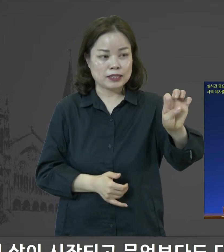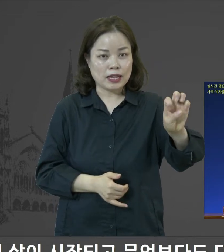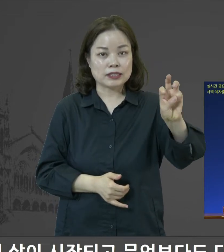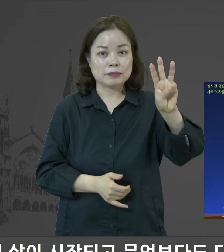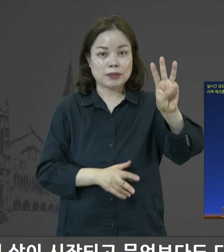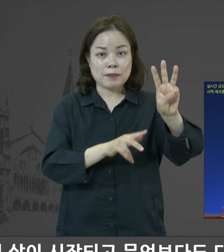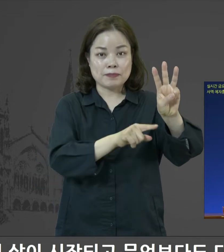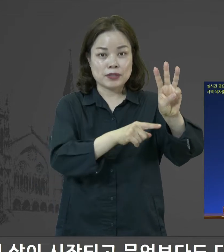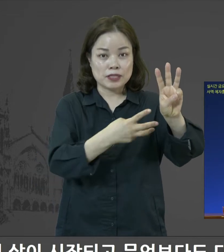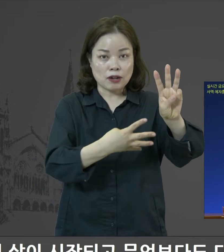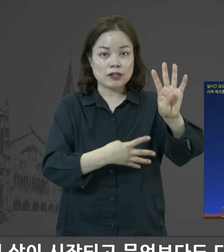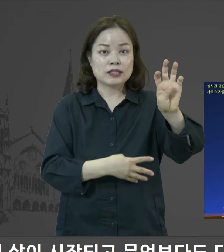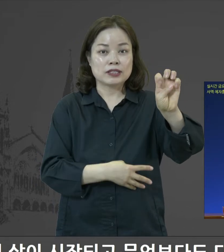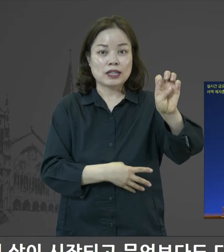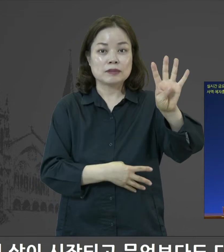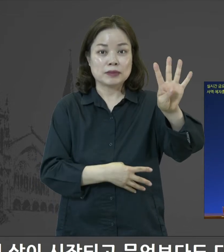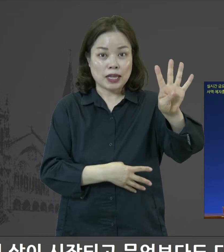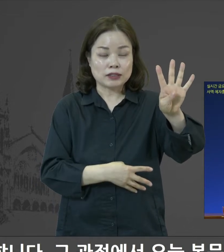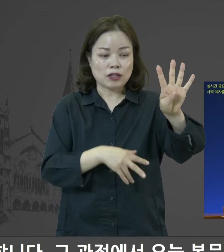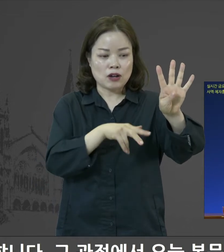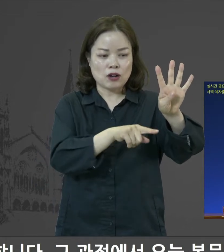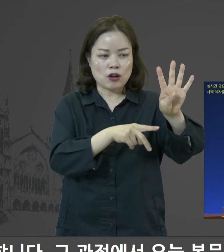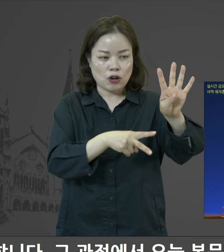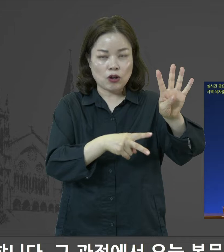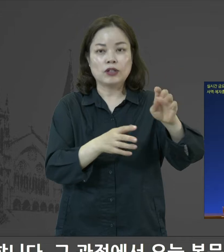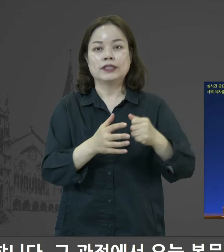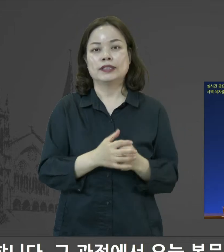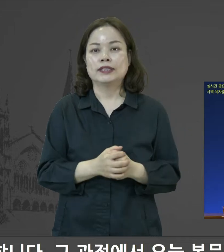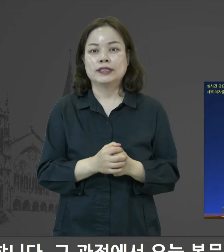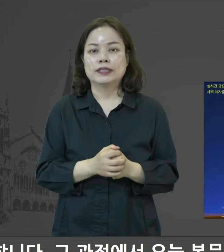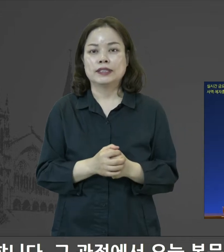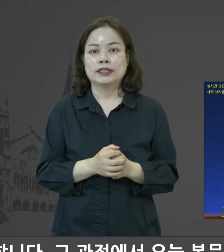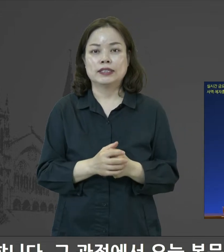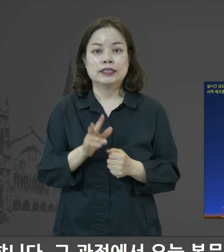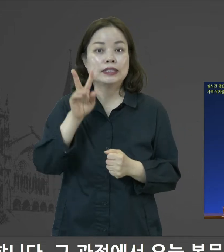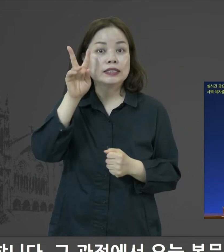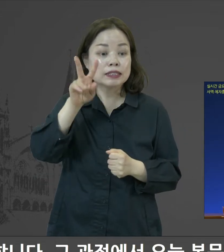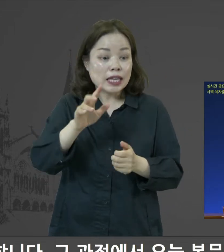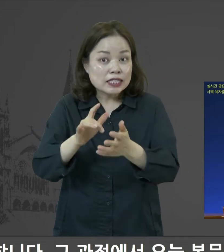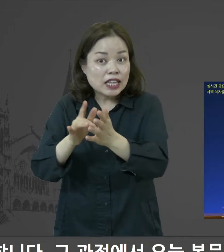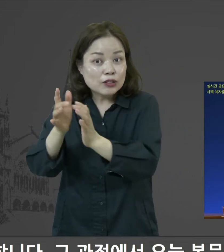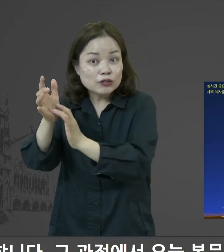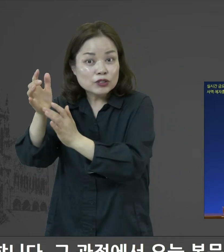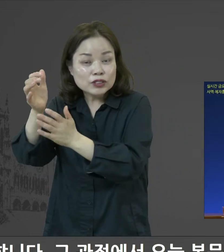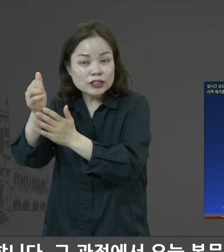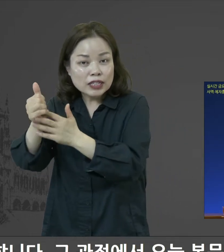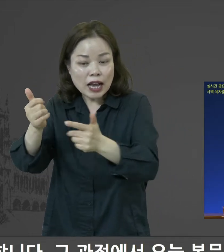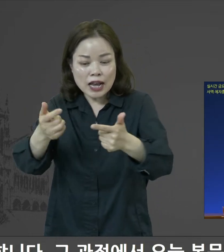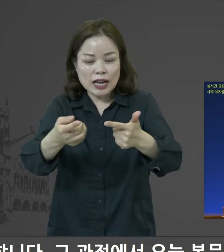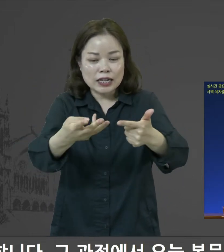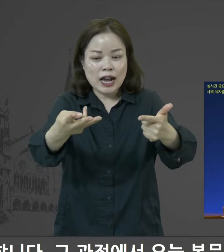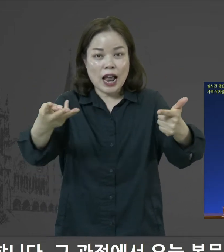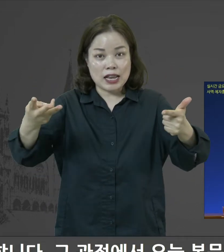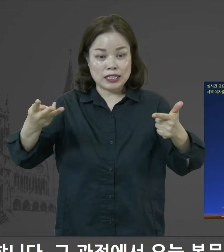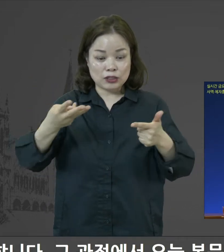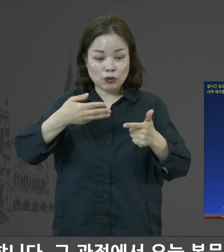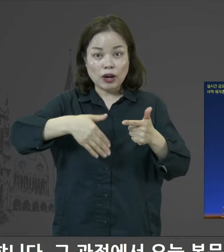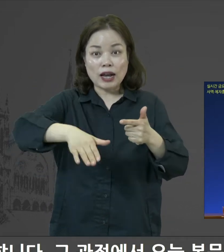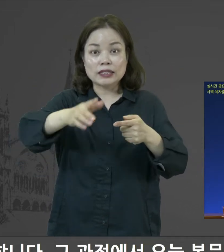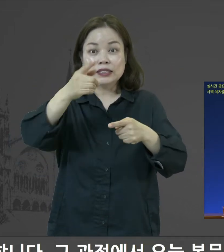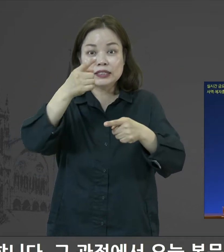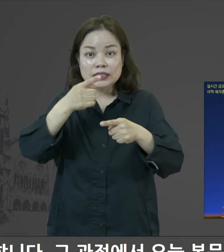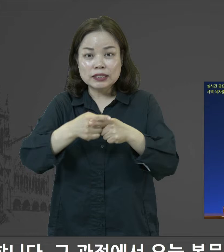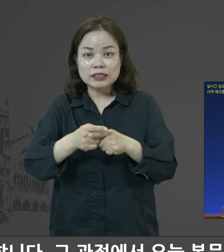43절, 44절 달아서 2절 같이 읽으십시다. 이튿날 예수께서 갈릴리로 나가려